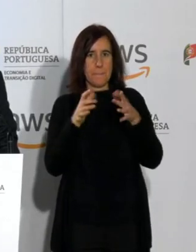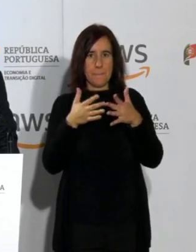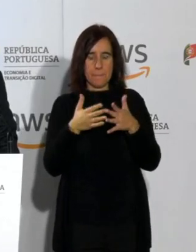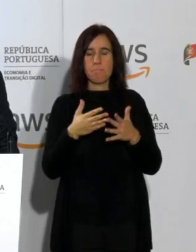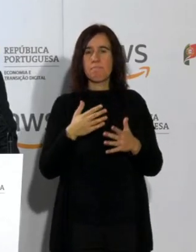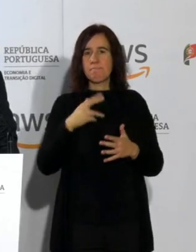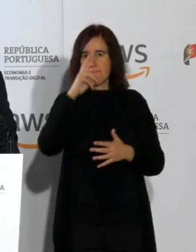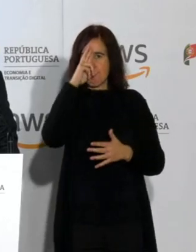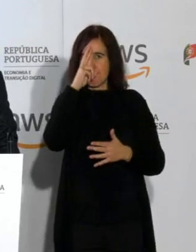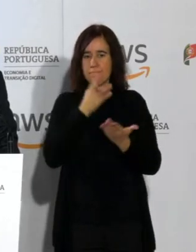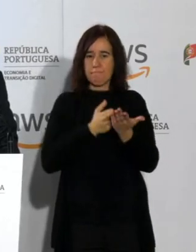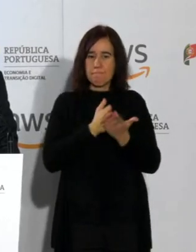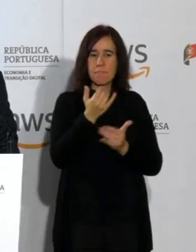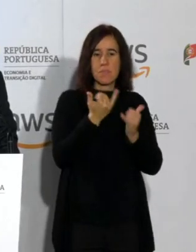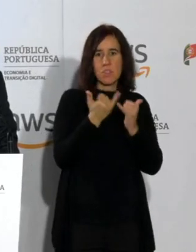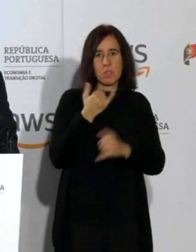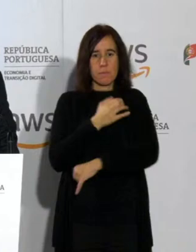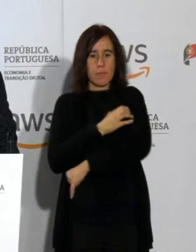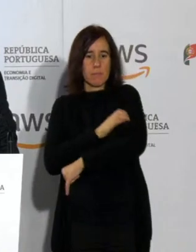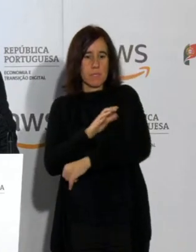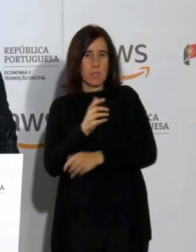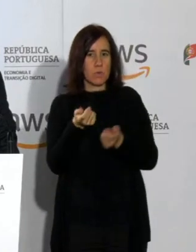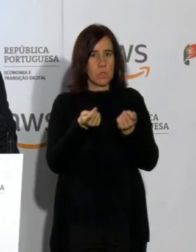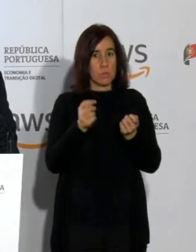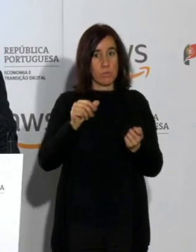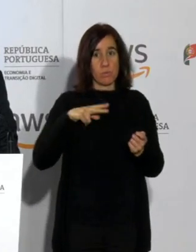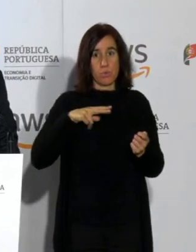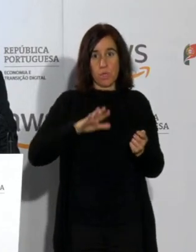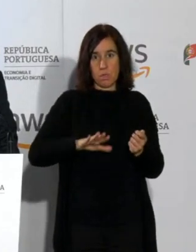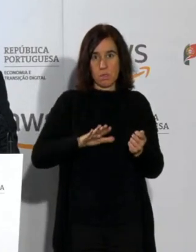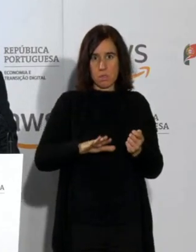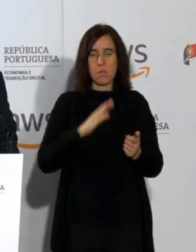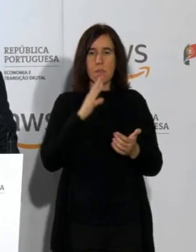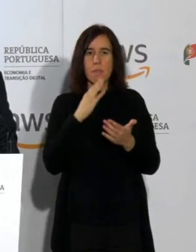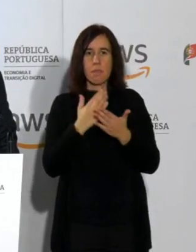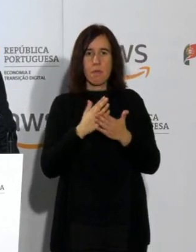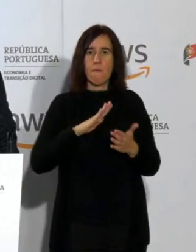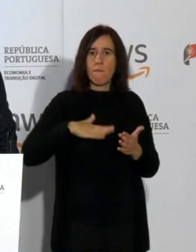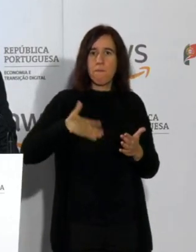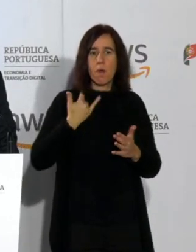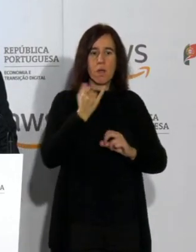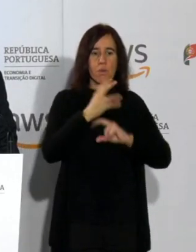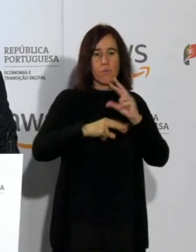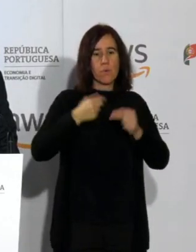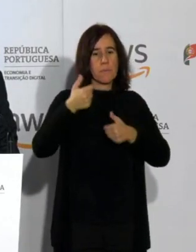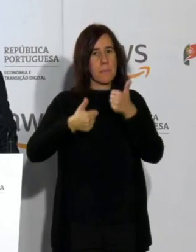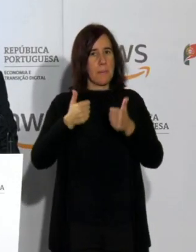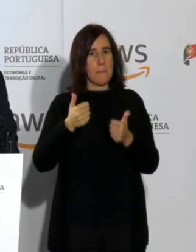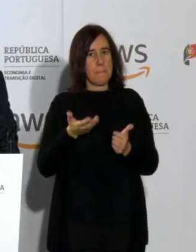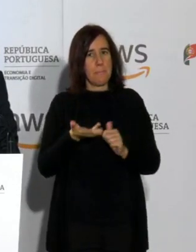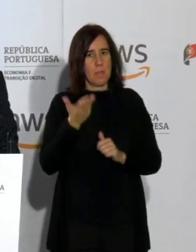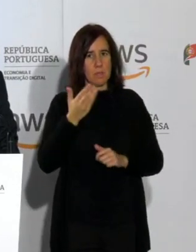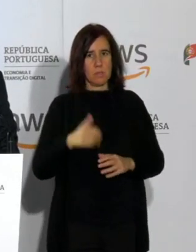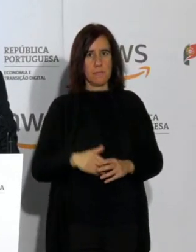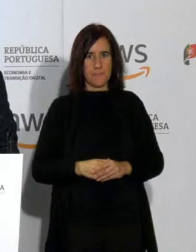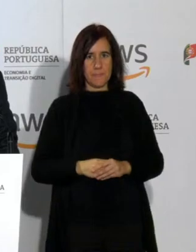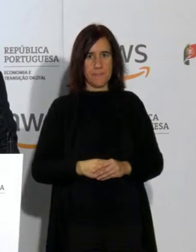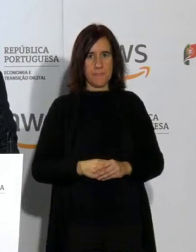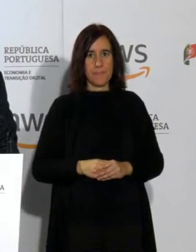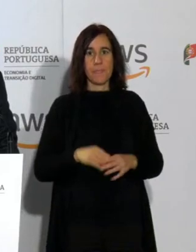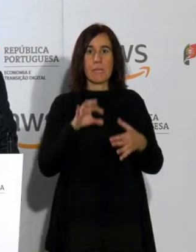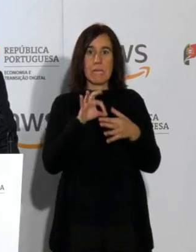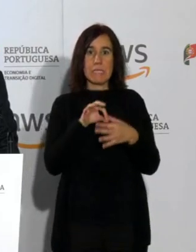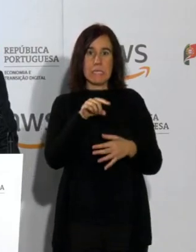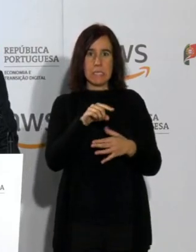de digitalização e capacitação das organizações portuguesas para se tornarem mais inovadoras e competitivas. No âmbito deste